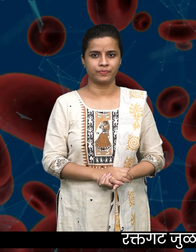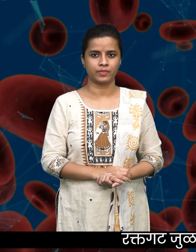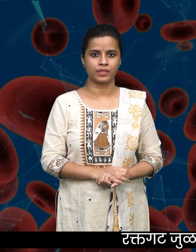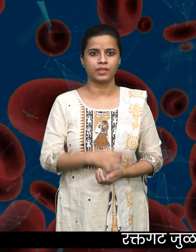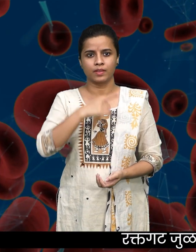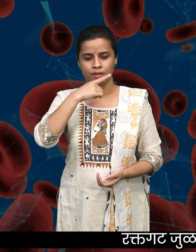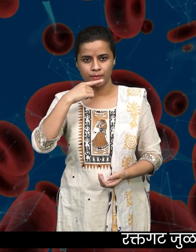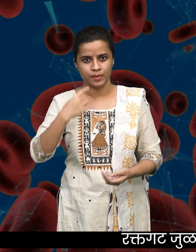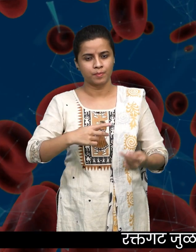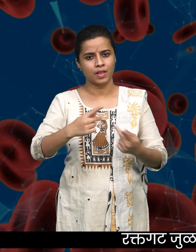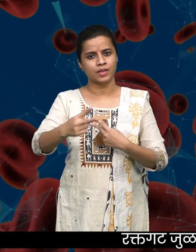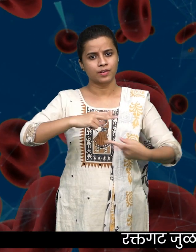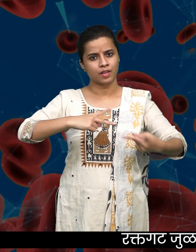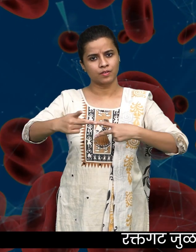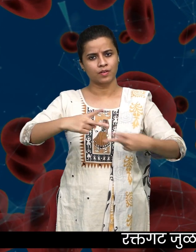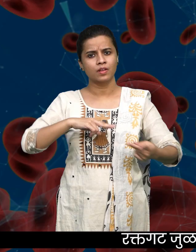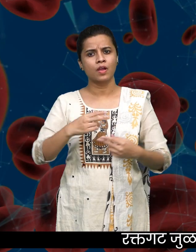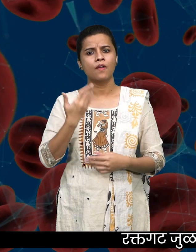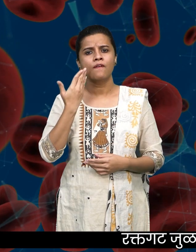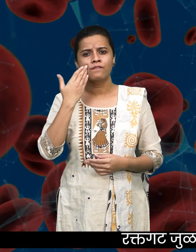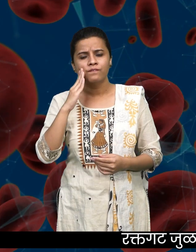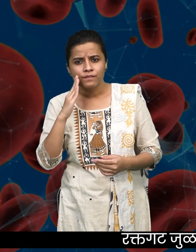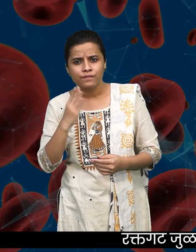रक्तगट जुळल्यानंतरच रक्त संक्रमण केले जाते.